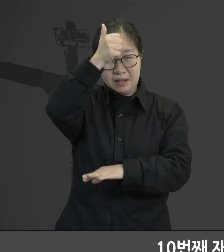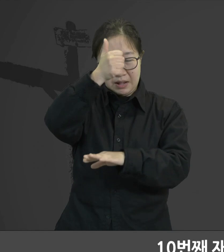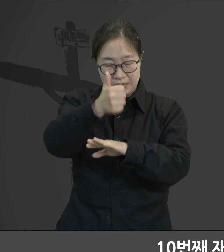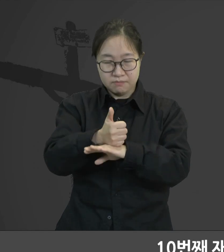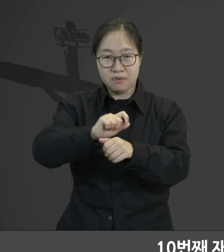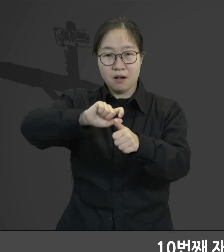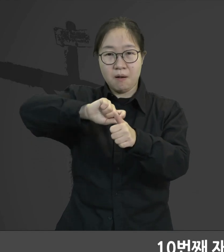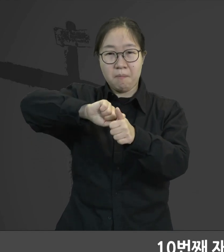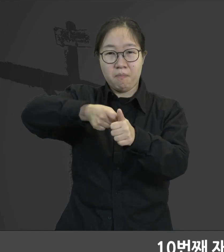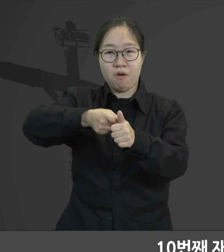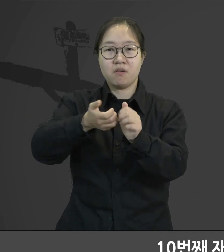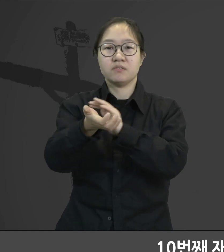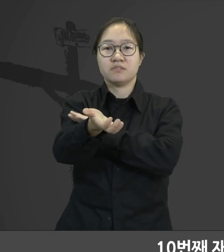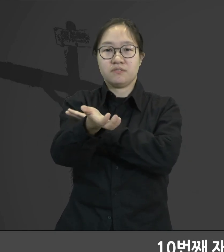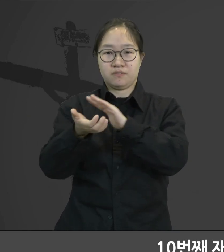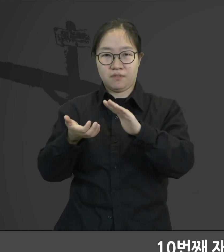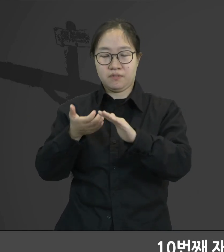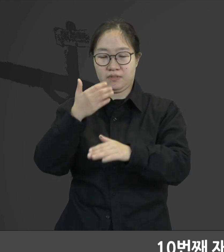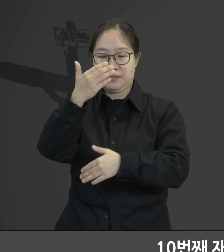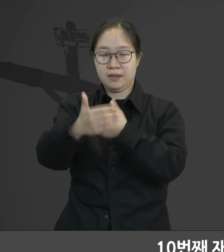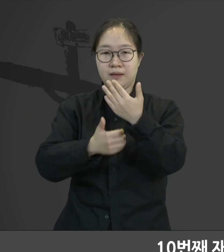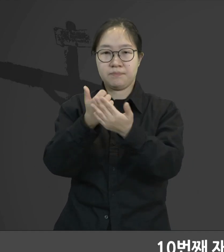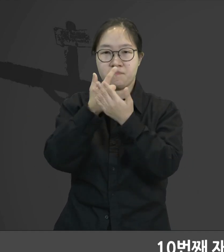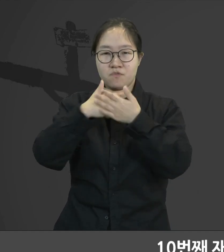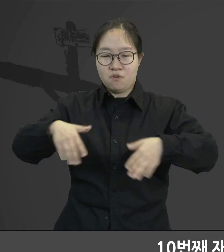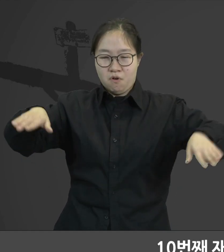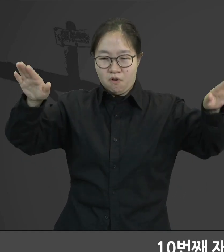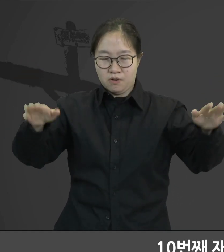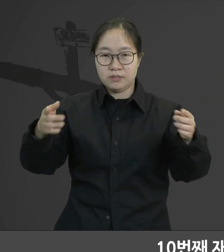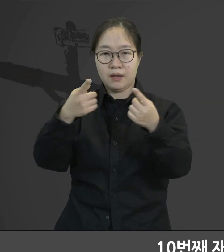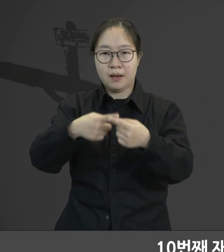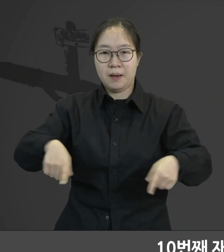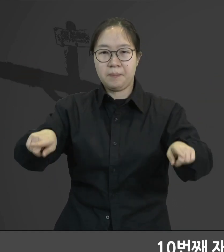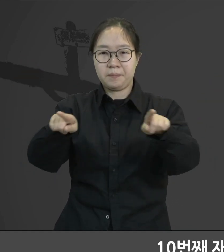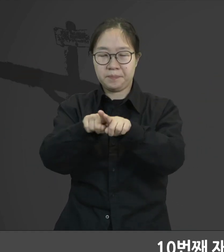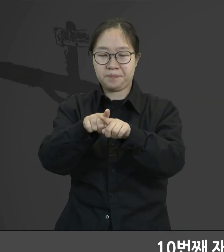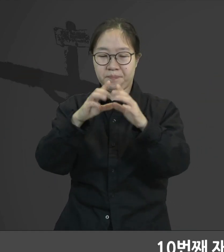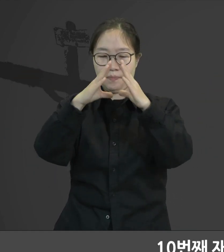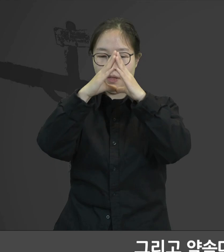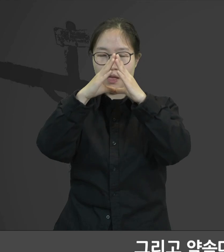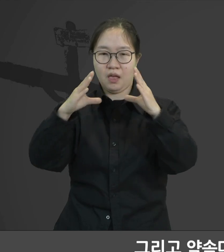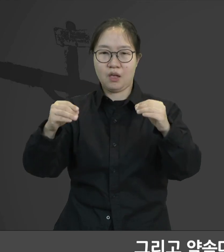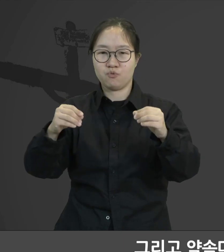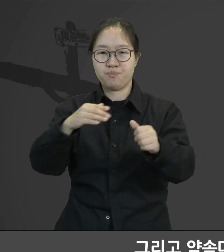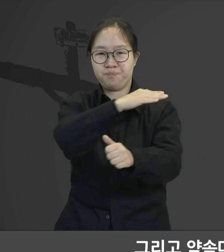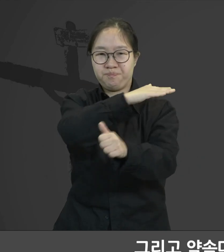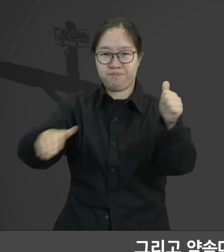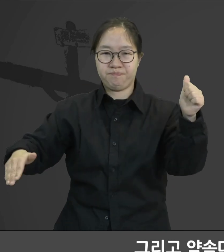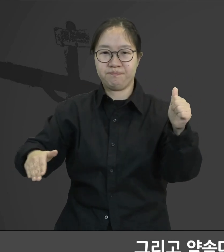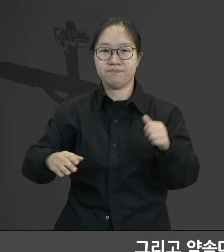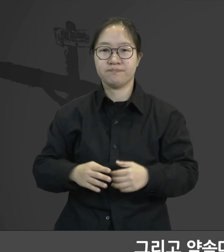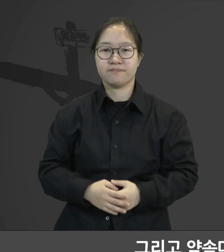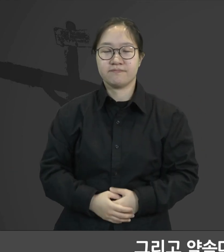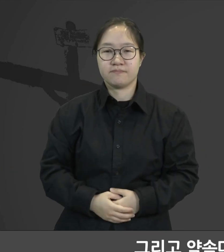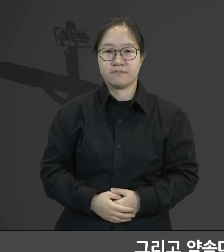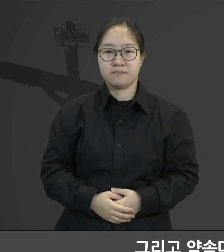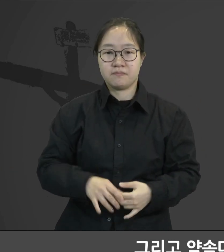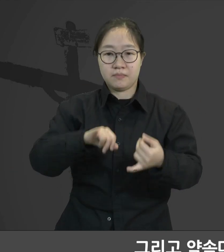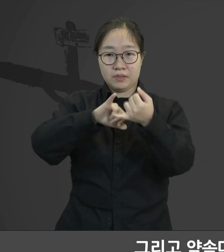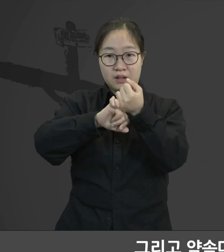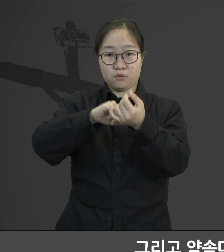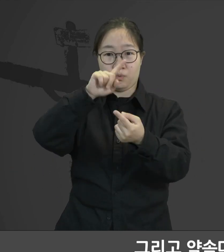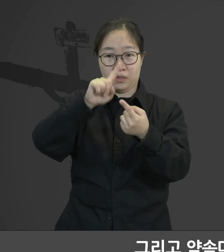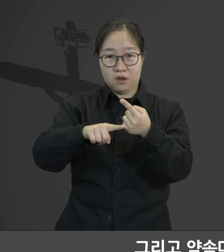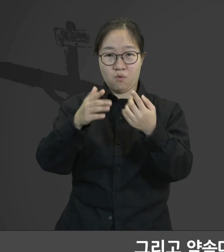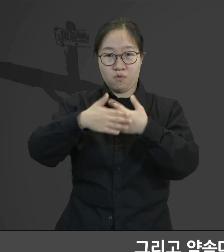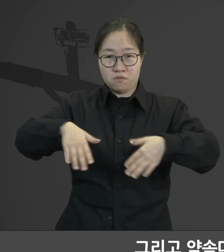10번째 재앙이 임하는 날, 하나님은 죽음의 사자와 함께 애굽을 치십니다. 그리고 약속대로